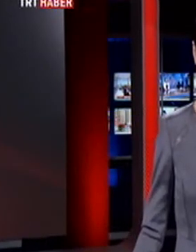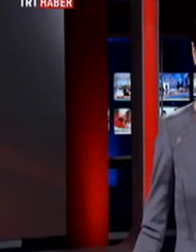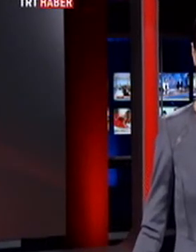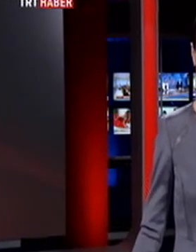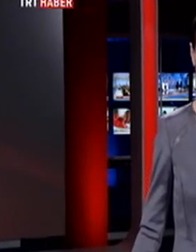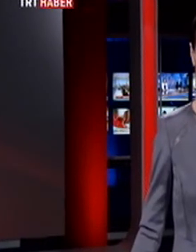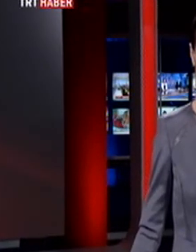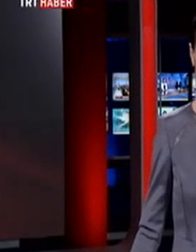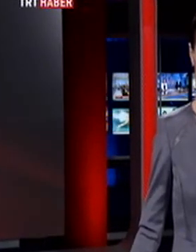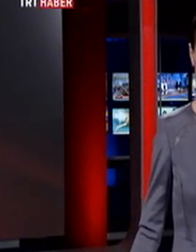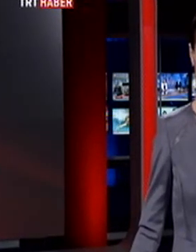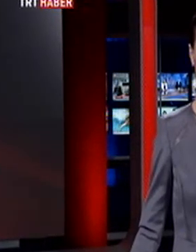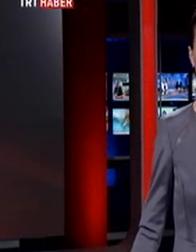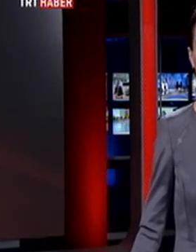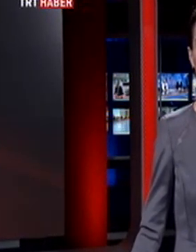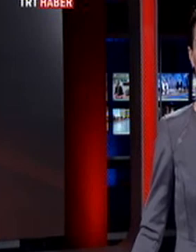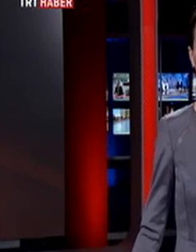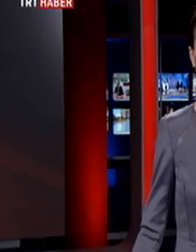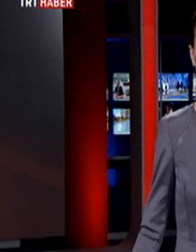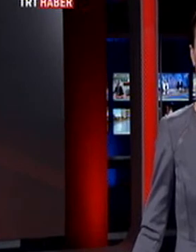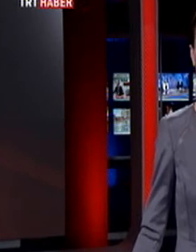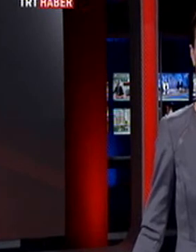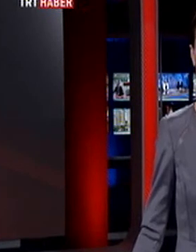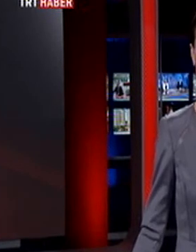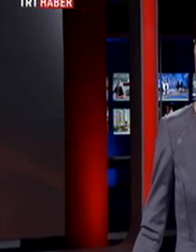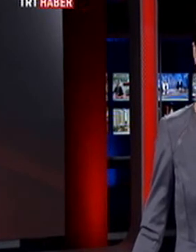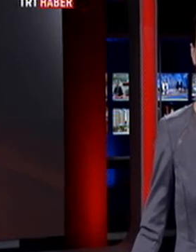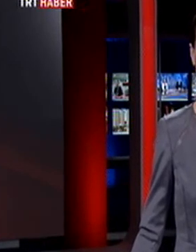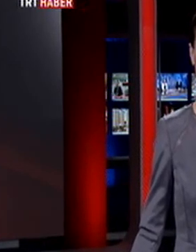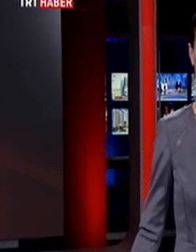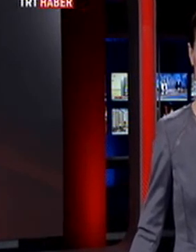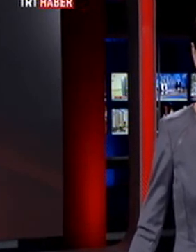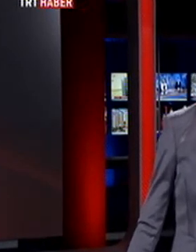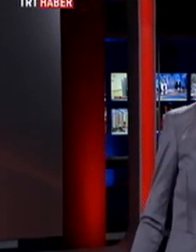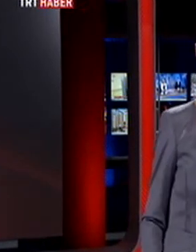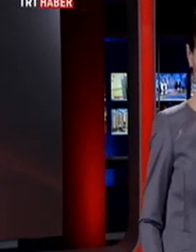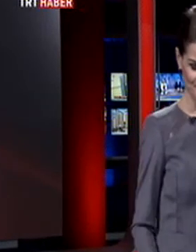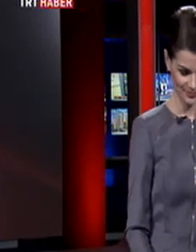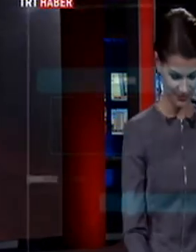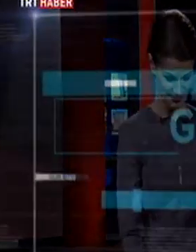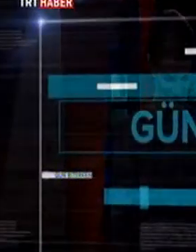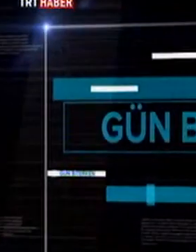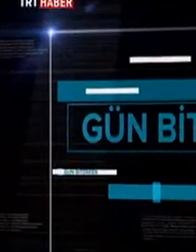haberlerinde, ardından hava durumunu izleyebilirsiniz. Saat başında gelişmeleri aktarmak üzere biz tekrar karşınızda olacağız.